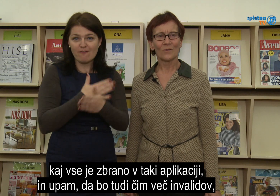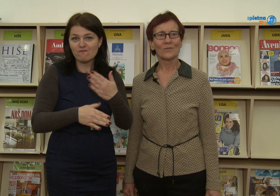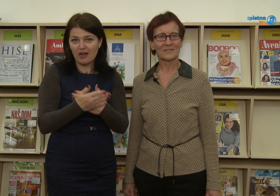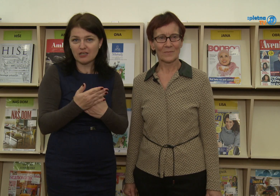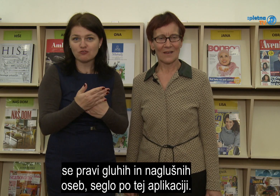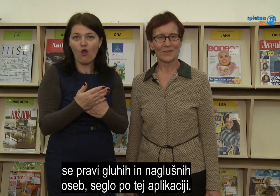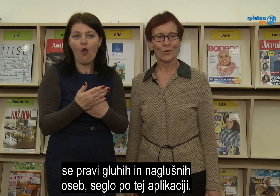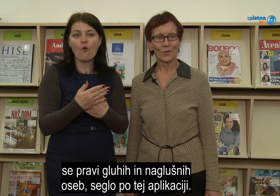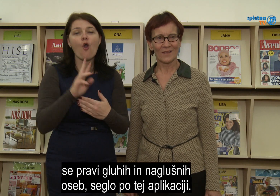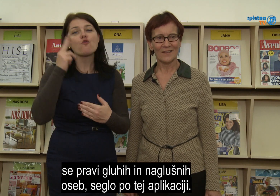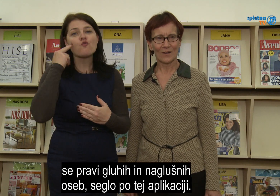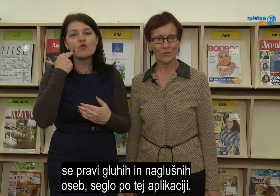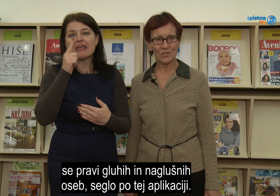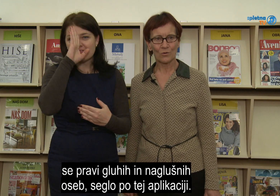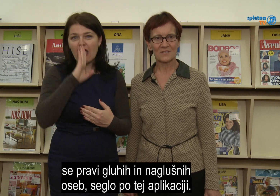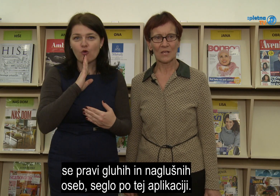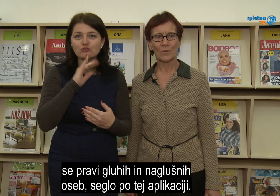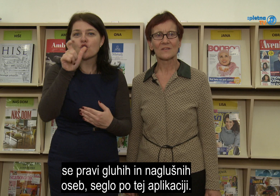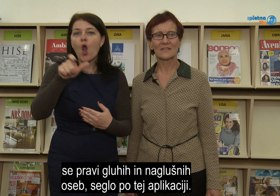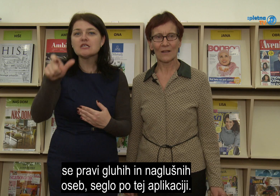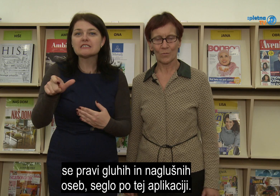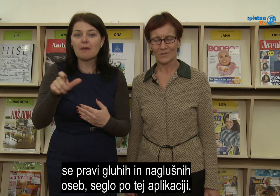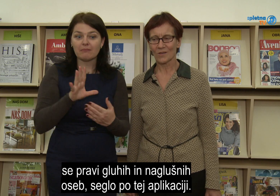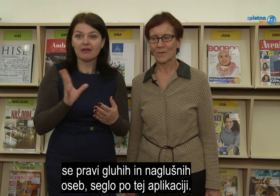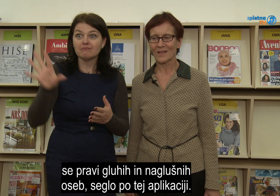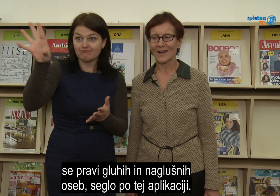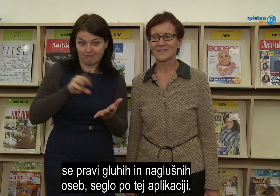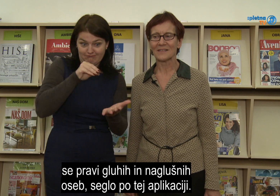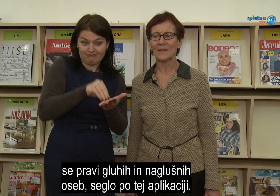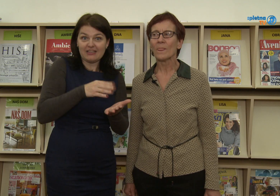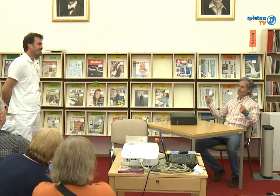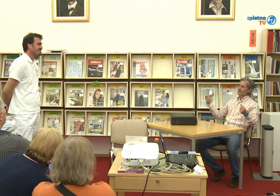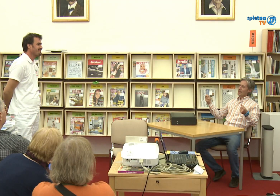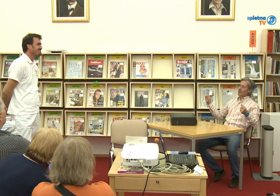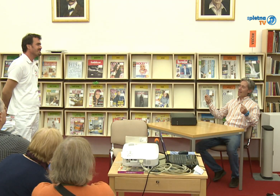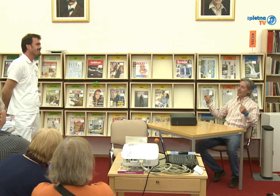invalidov, se pravi gluhih in naglušnih oseb, seglo po tej aplikaciji.